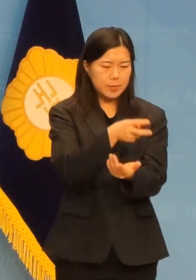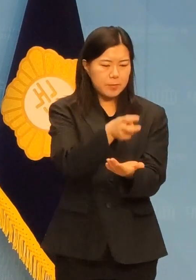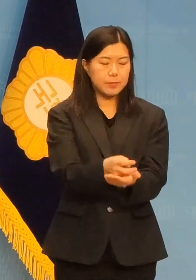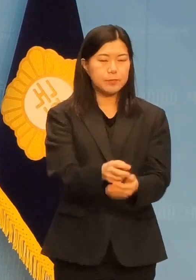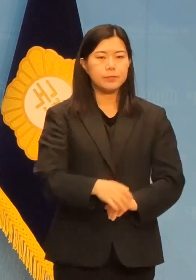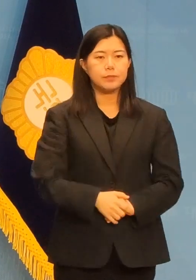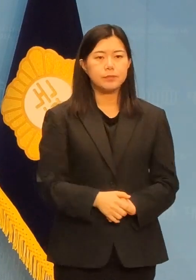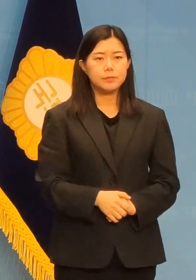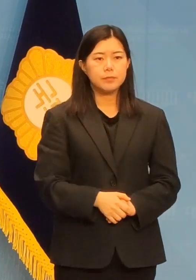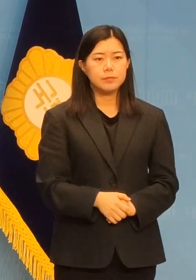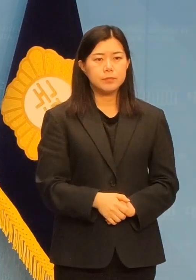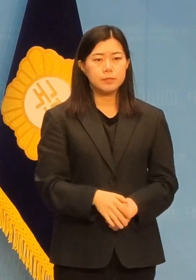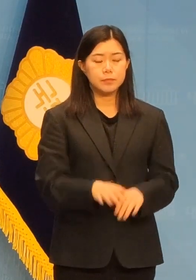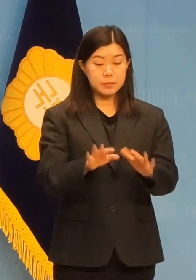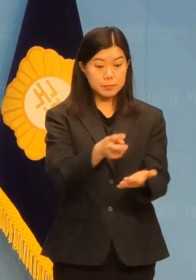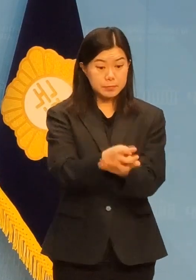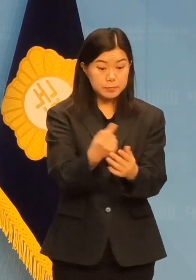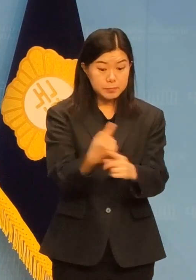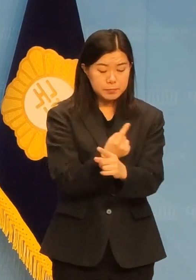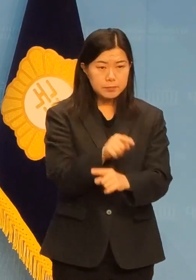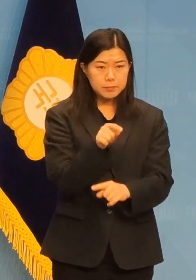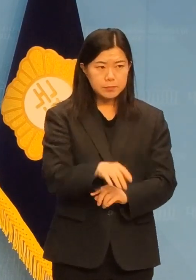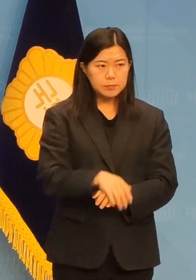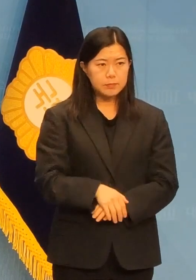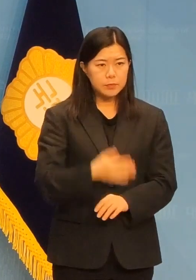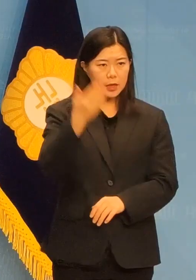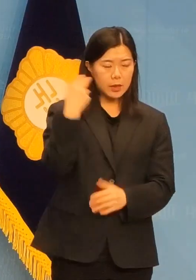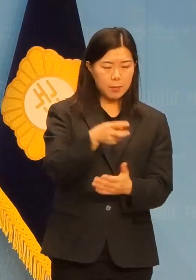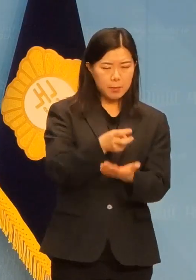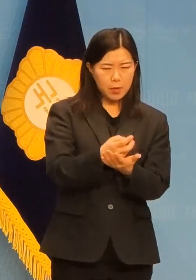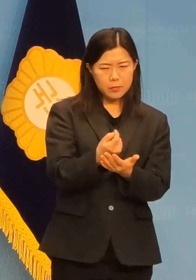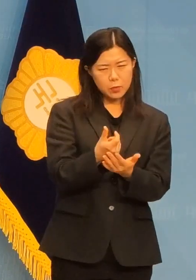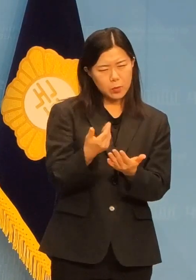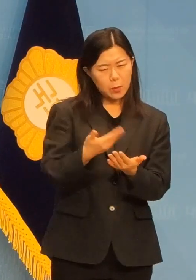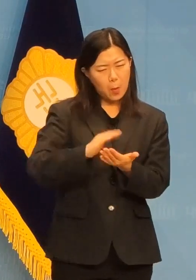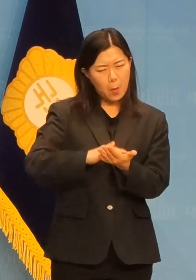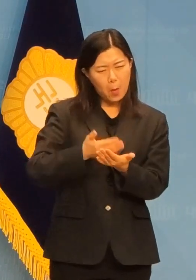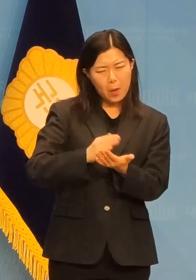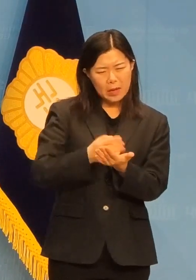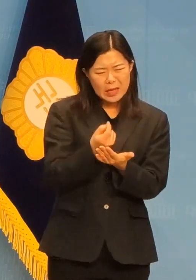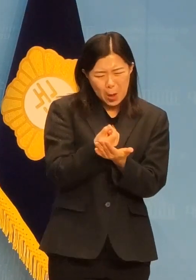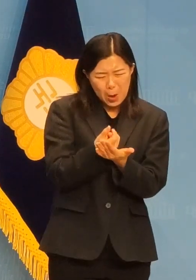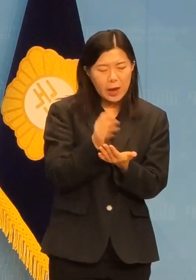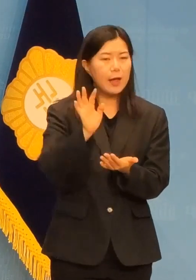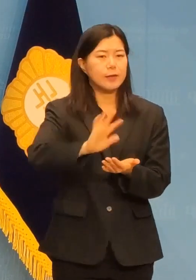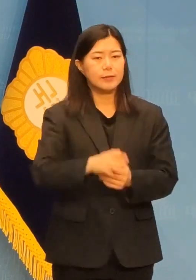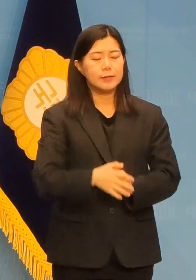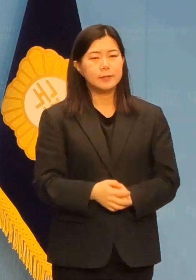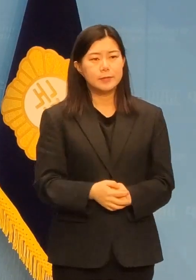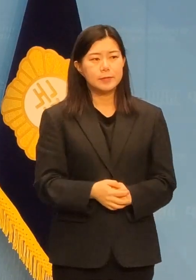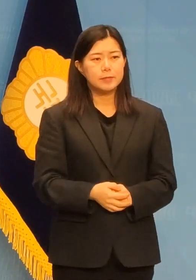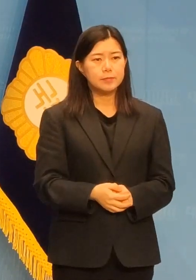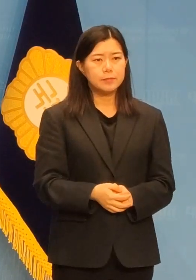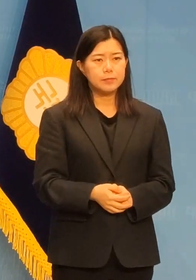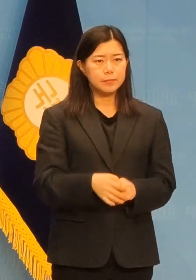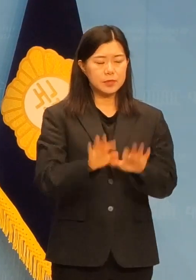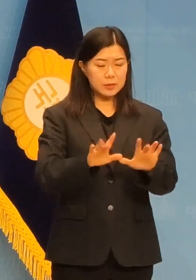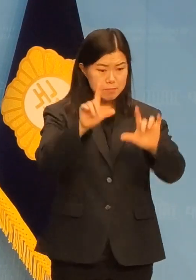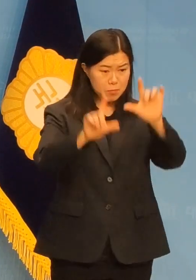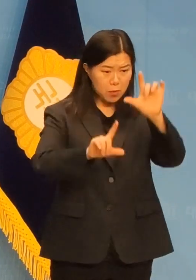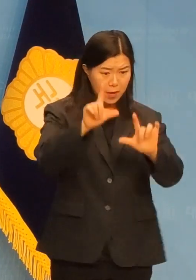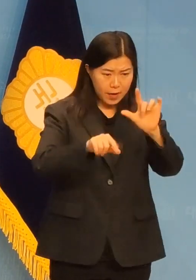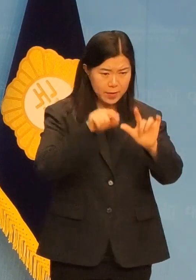법안입니다. 이번 개정안은 기존 제도를 조금 손보는 정도 수준의 법이 아닙니다. 구조